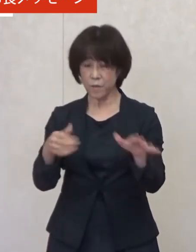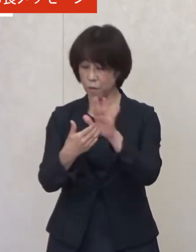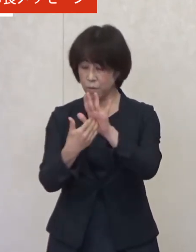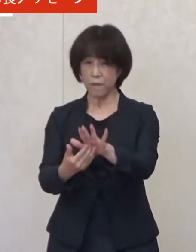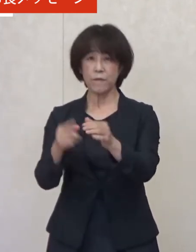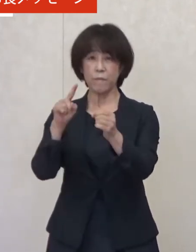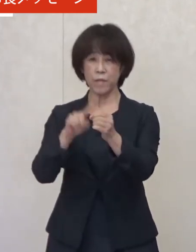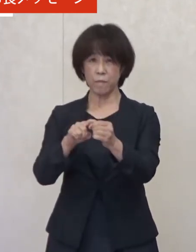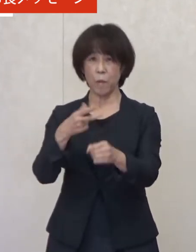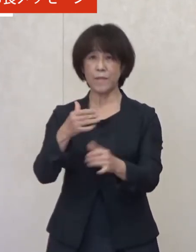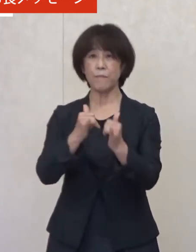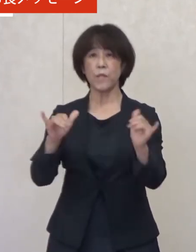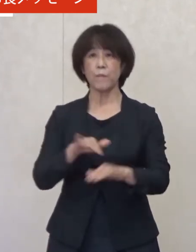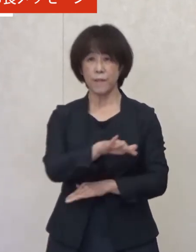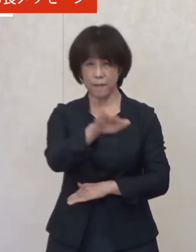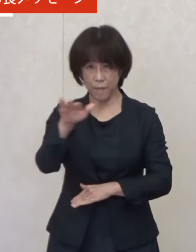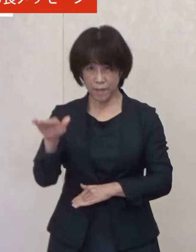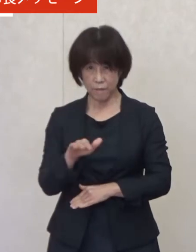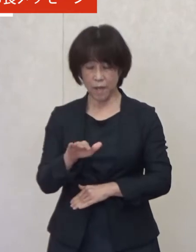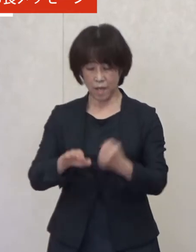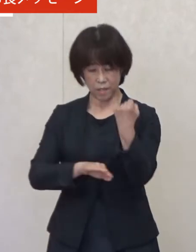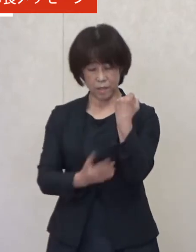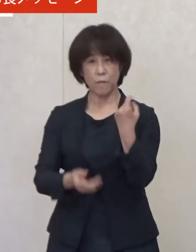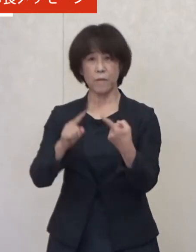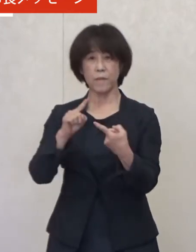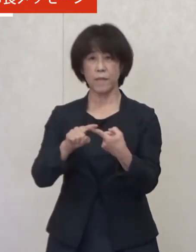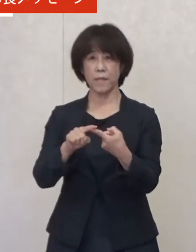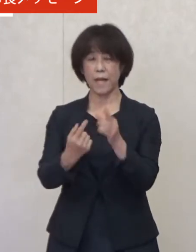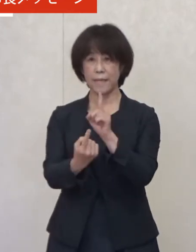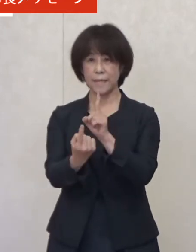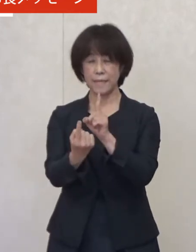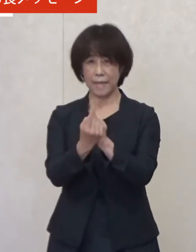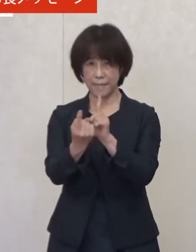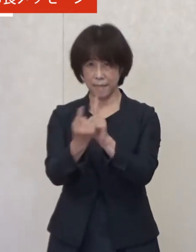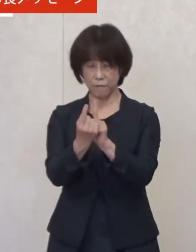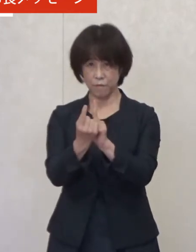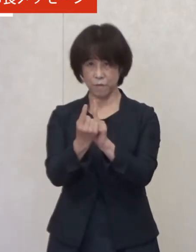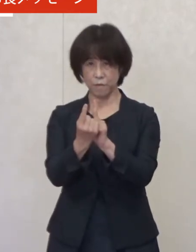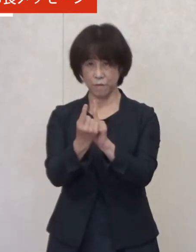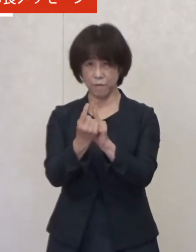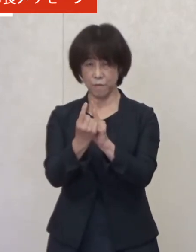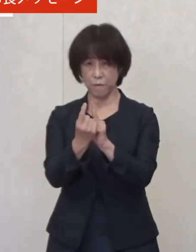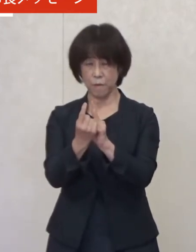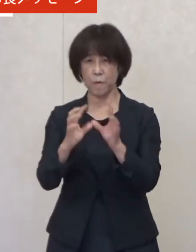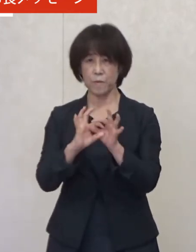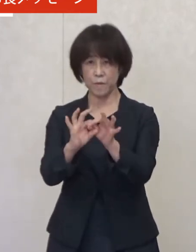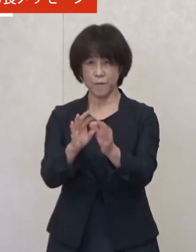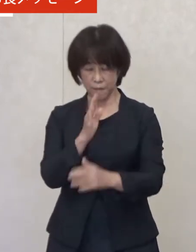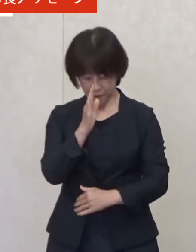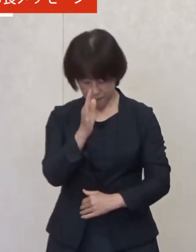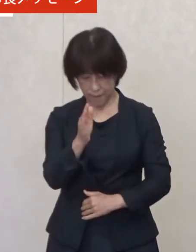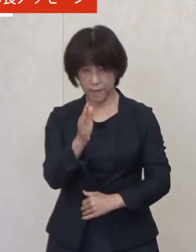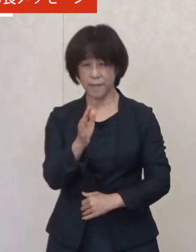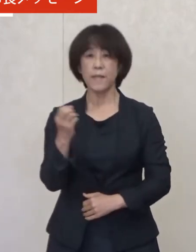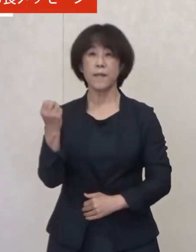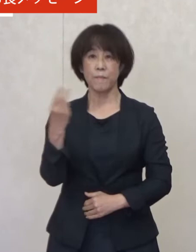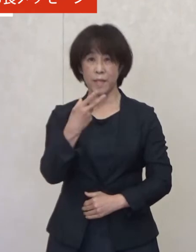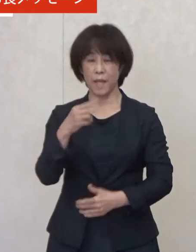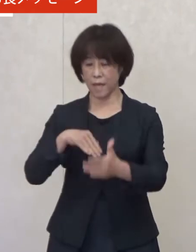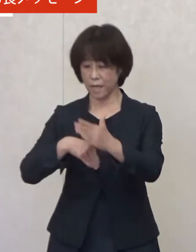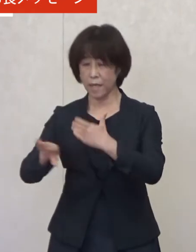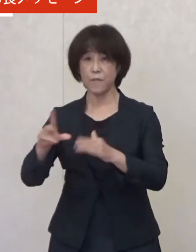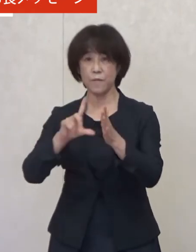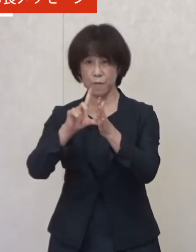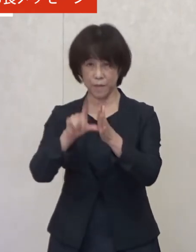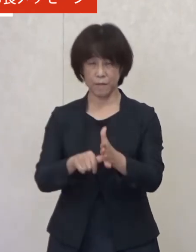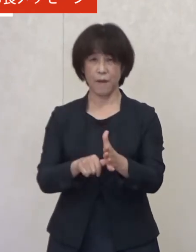の皆様には引き続き基本的な感染防止対策の徹底をお願いします。また外出せざ